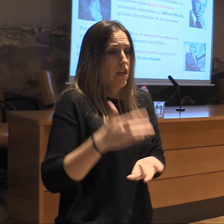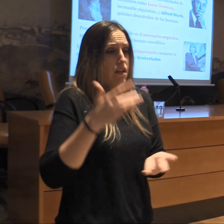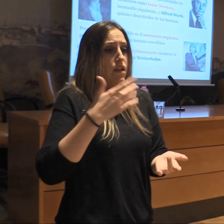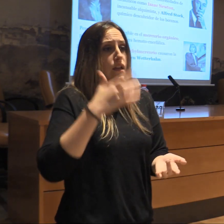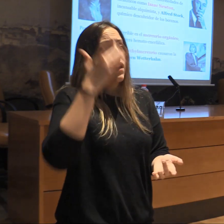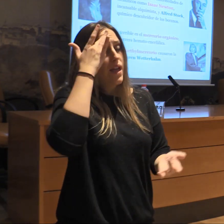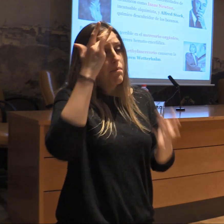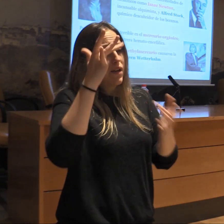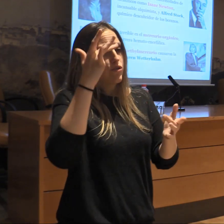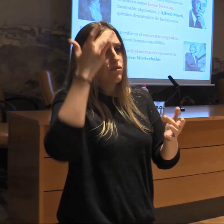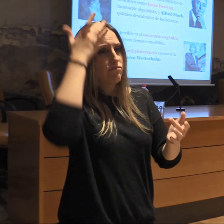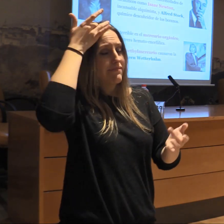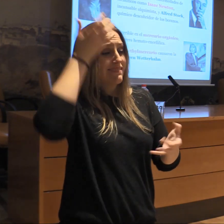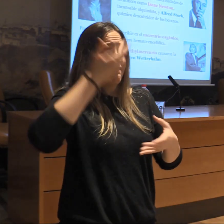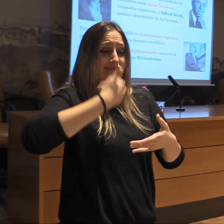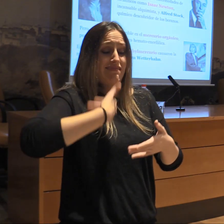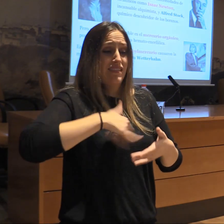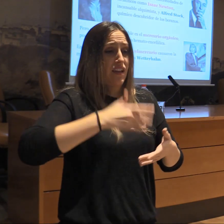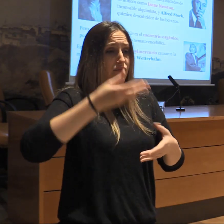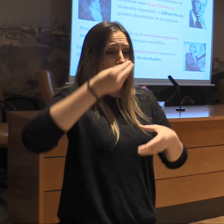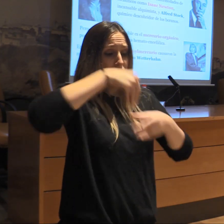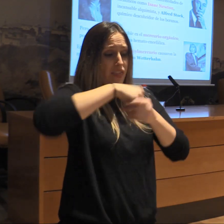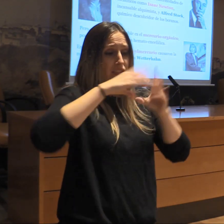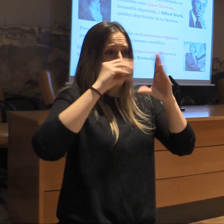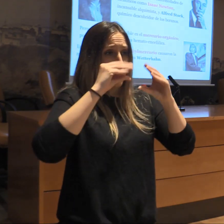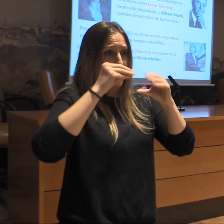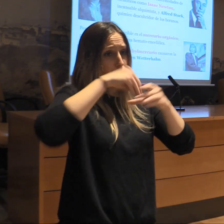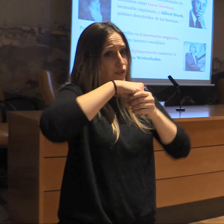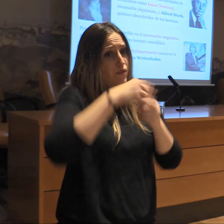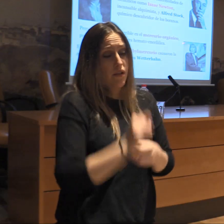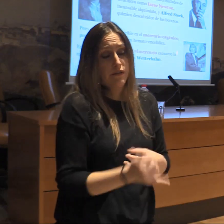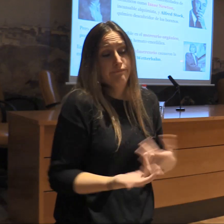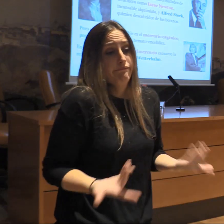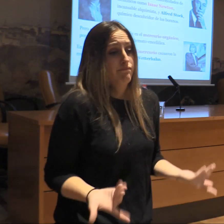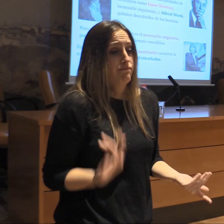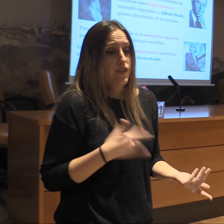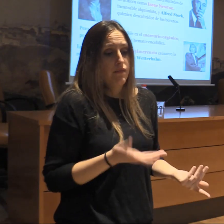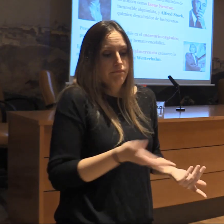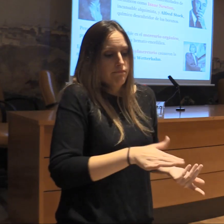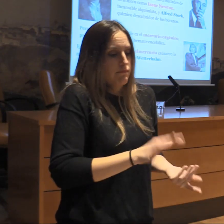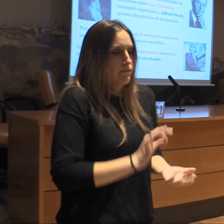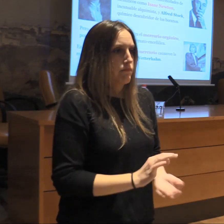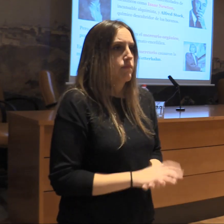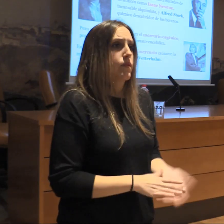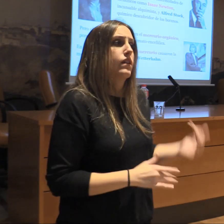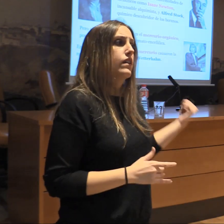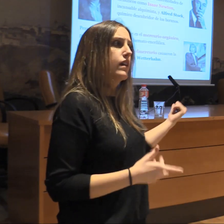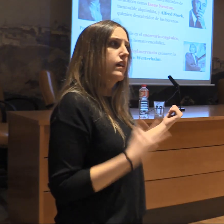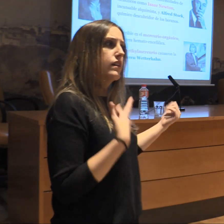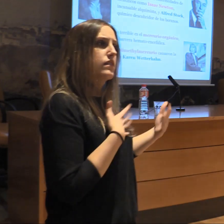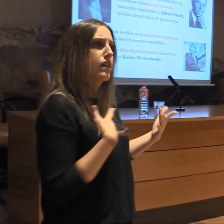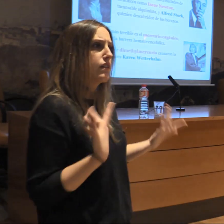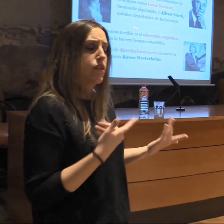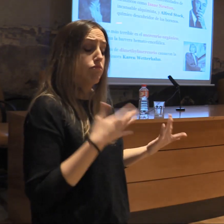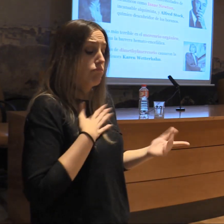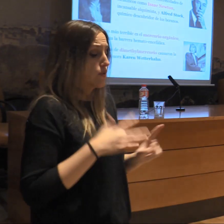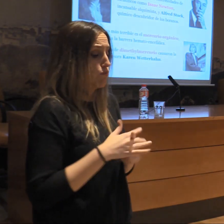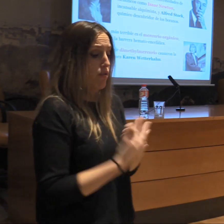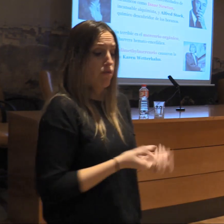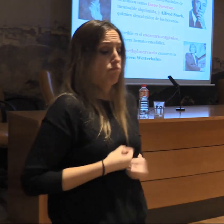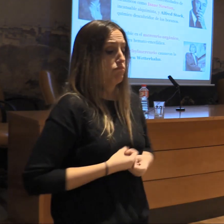hematoencefálica, estaba ya en el cerebro y no pudieron sacarlo. Ella quiso que su caso se hiciera público para que esa